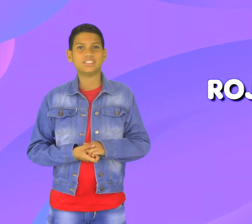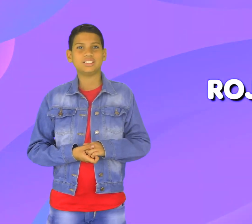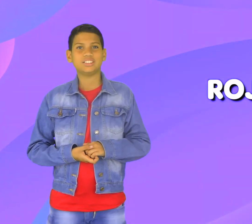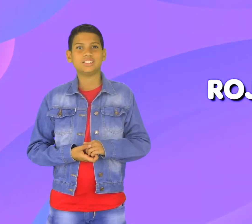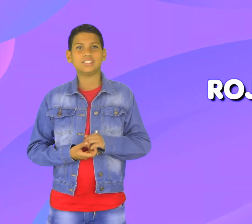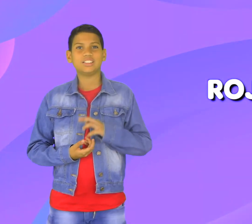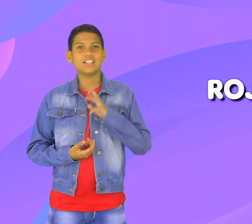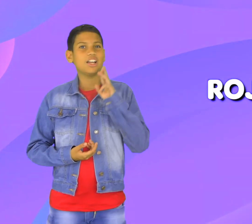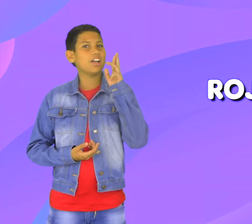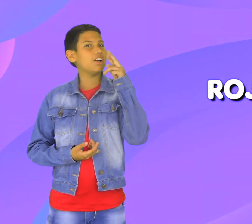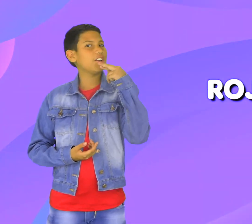Rojas.